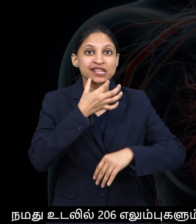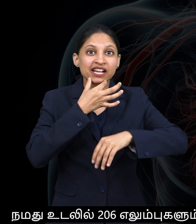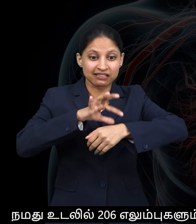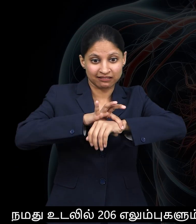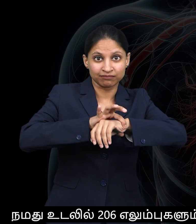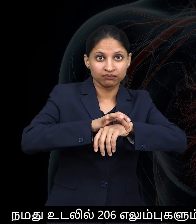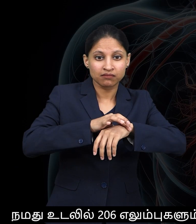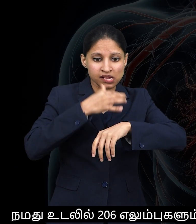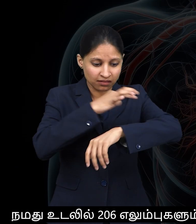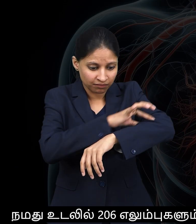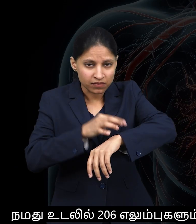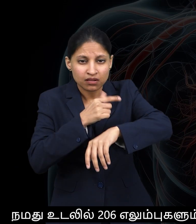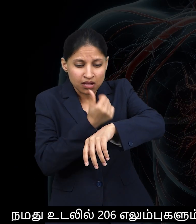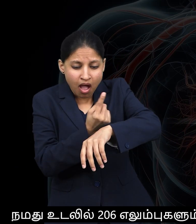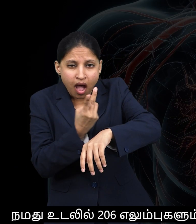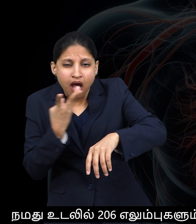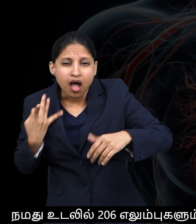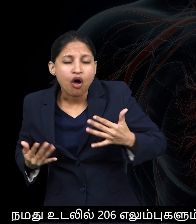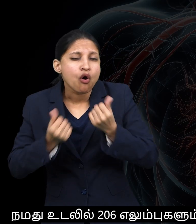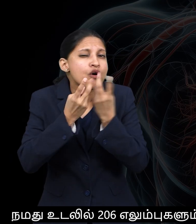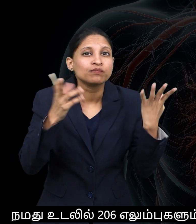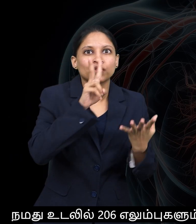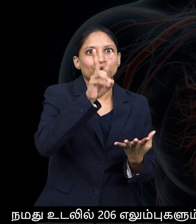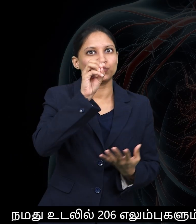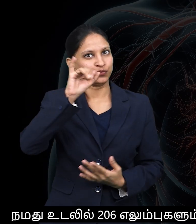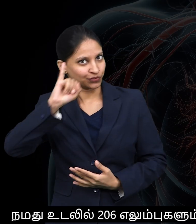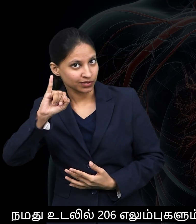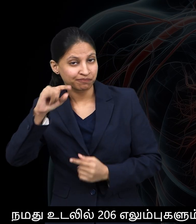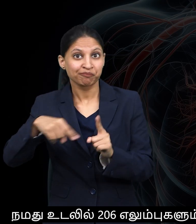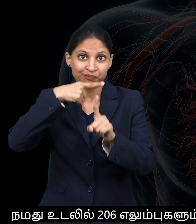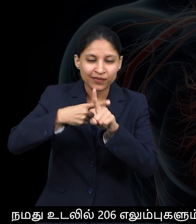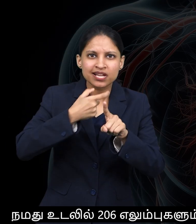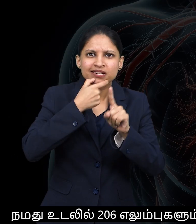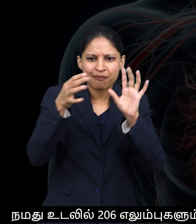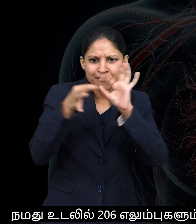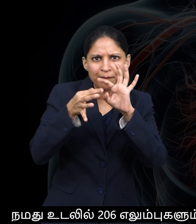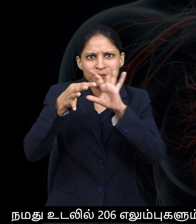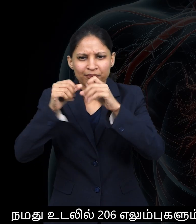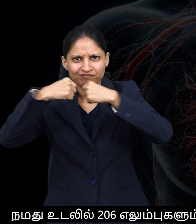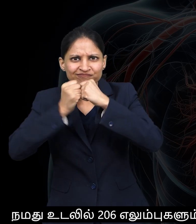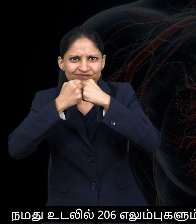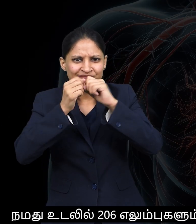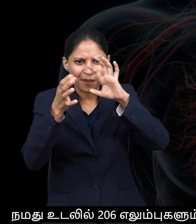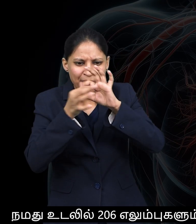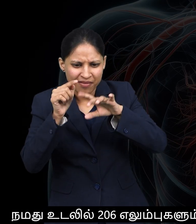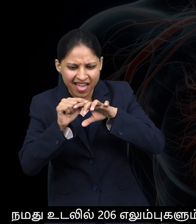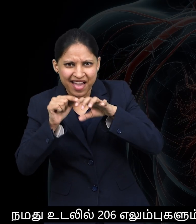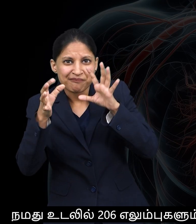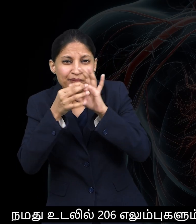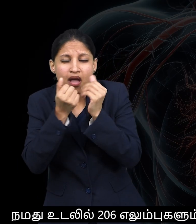நமது உடலில் 206 எலும்புகளும் 600க்கும் மேற்பட்ட தசைகளும் உள்ளன.